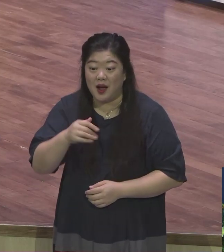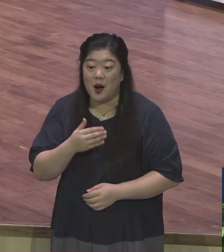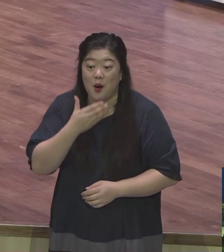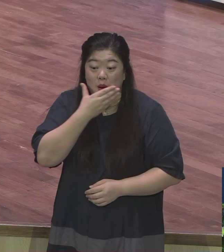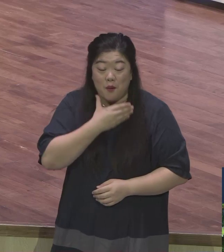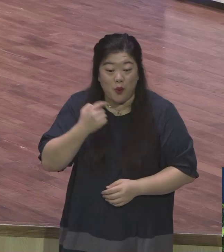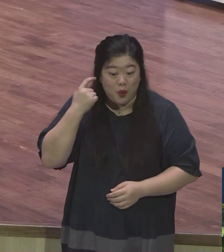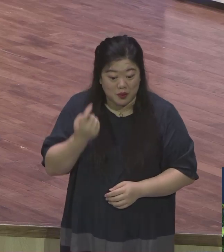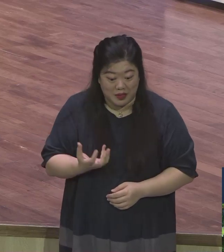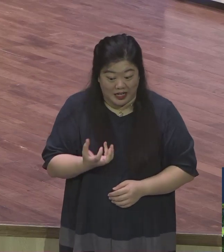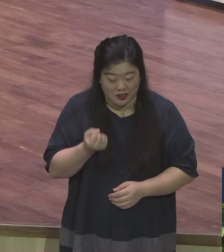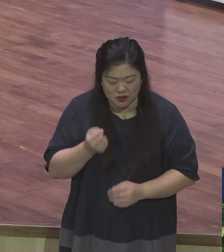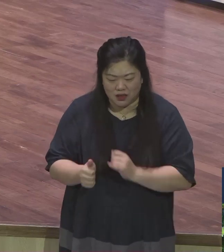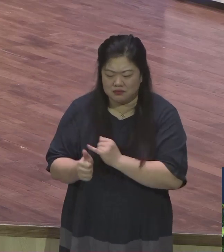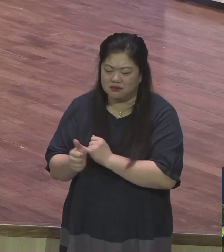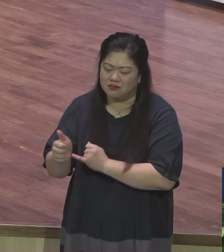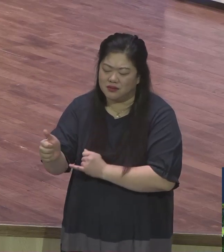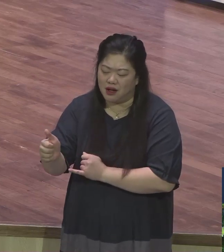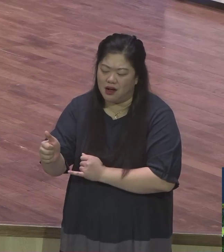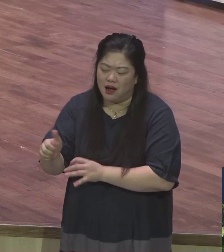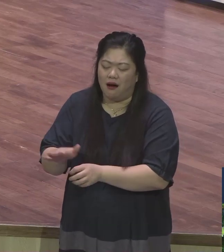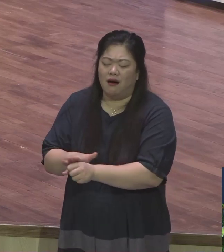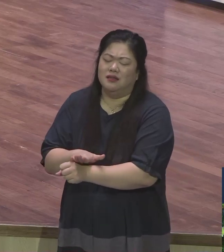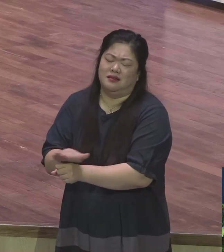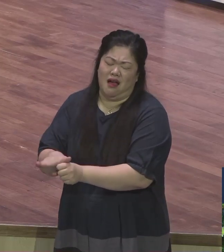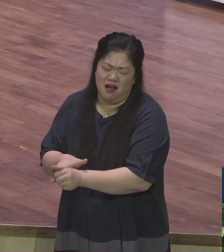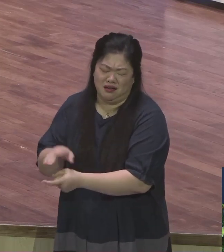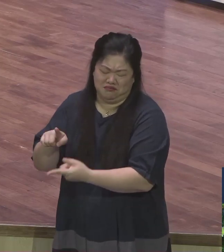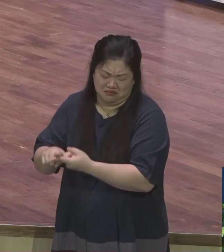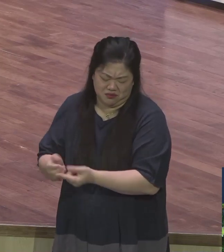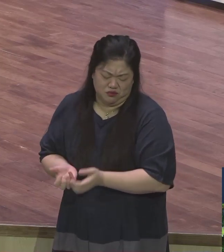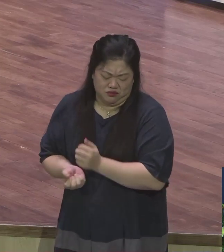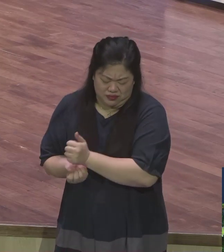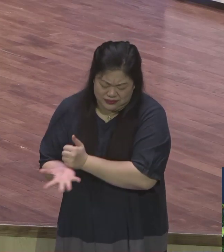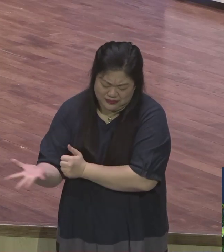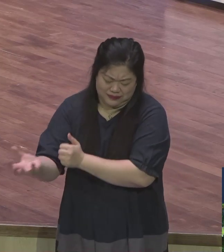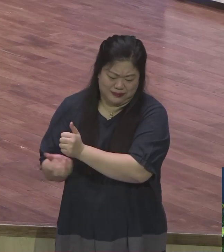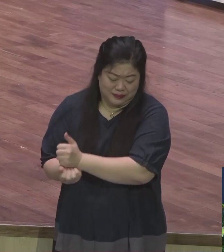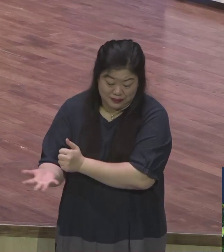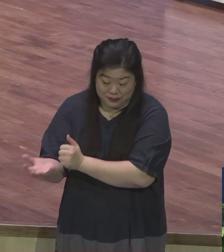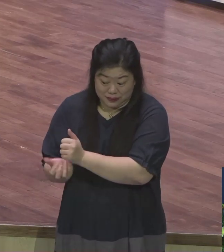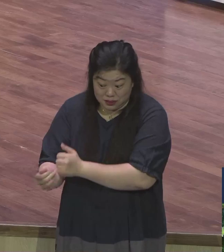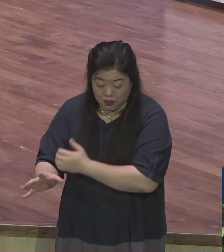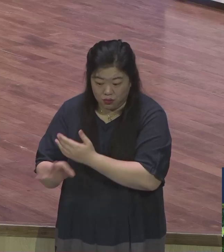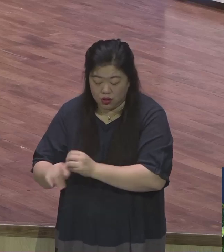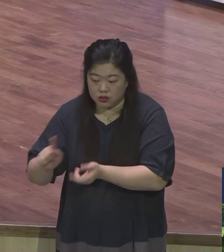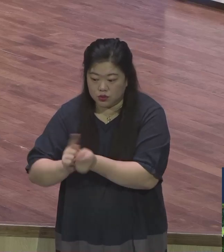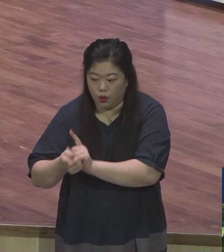품으면 너도 살고 나도 살고 다 살아요. 아멘. 보금적 사랑.